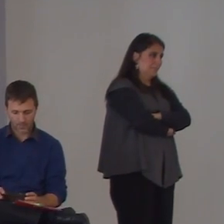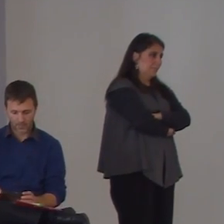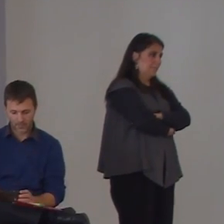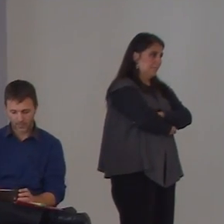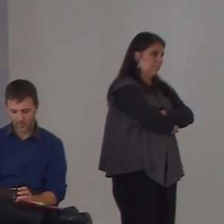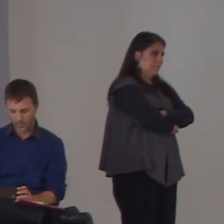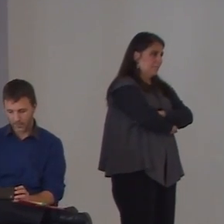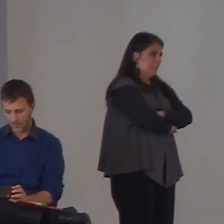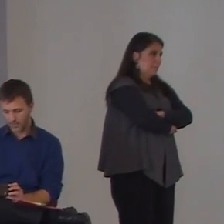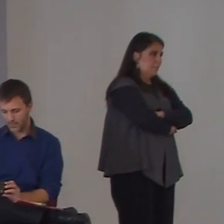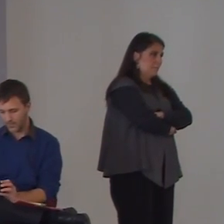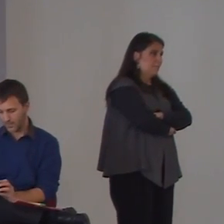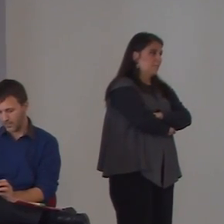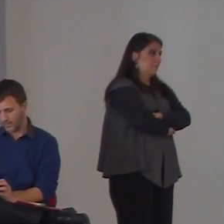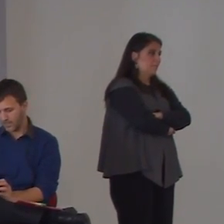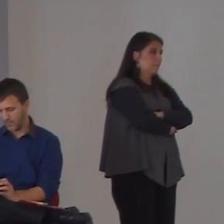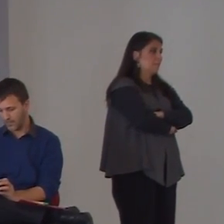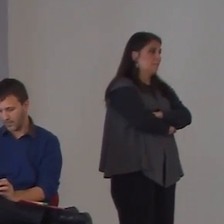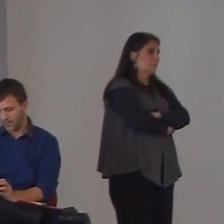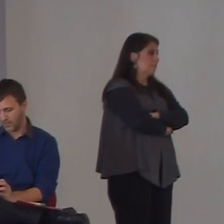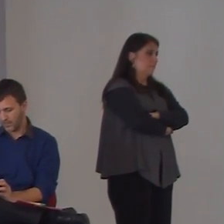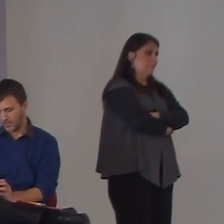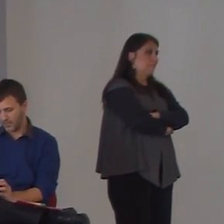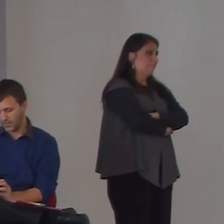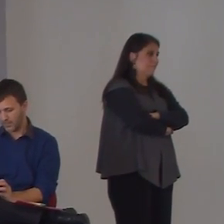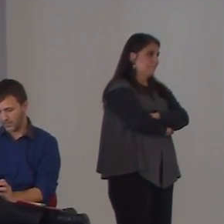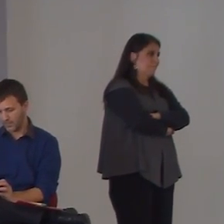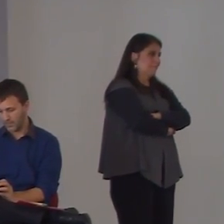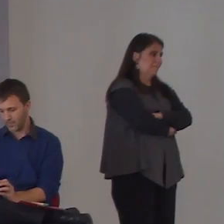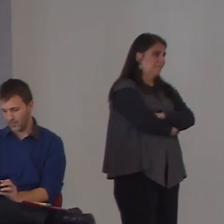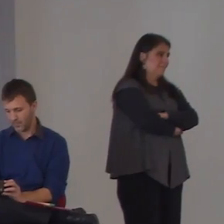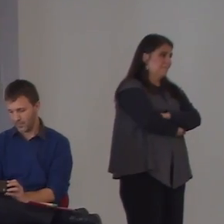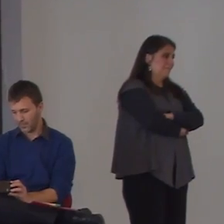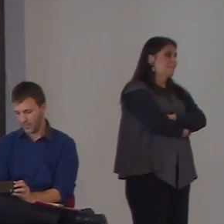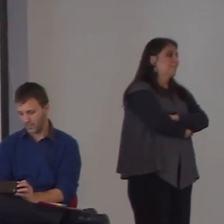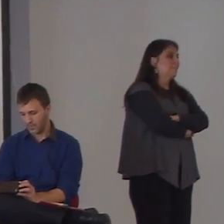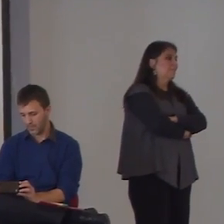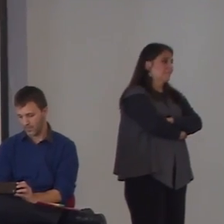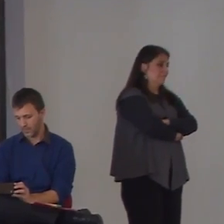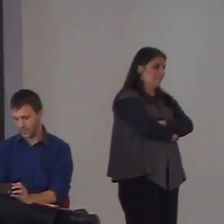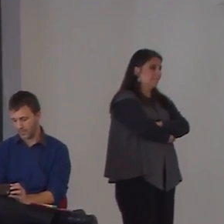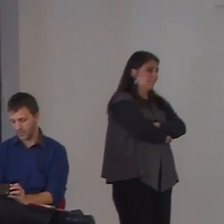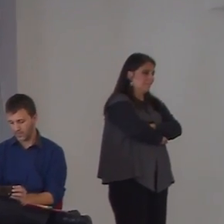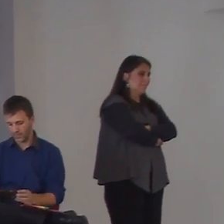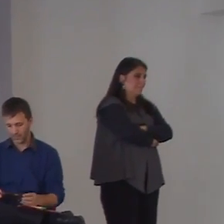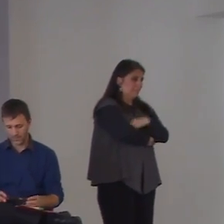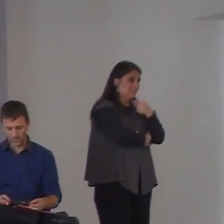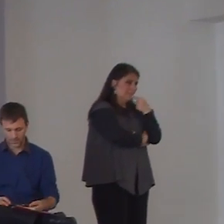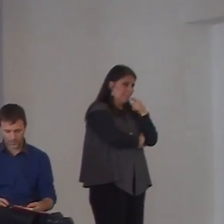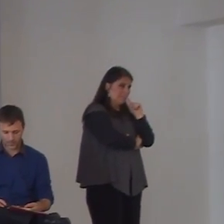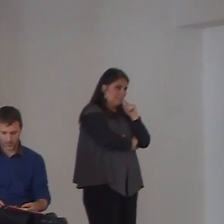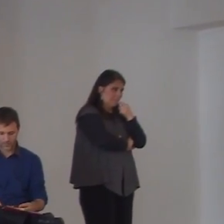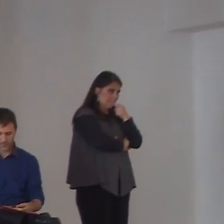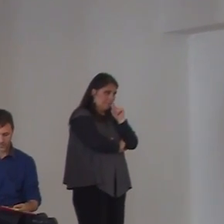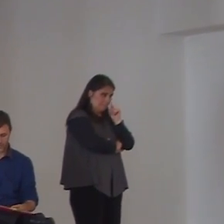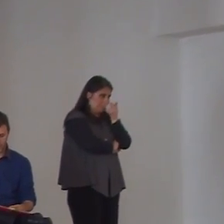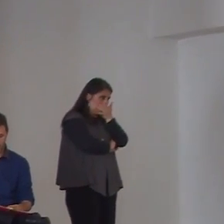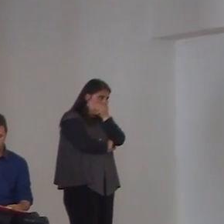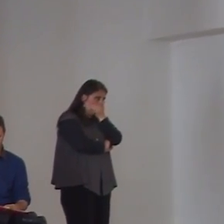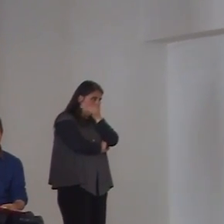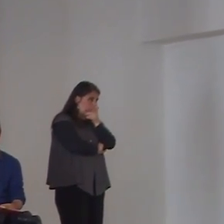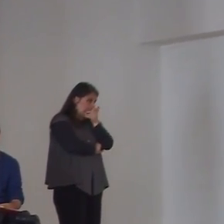a título personal, que digamos un poco desde esa mirada de la ética humana, de la vocación,